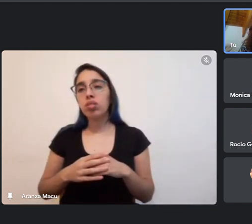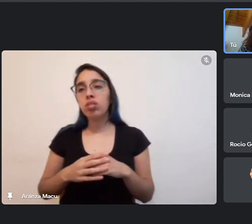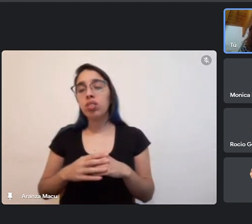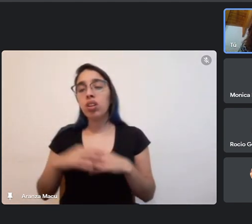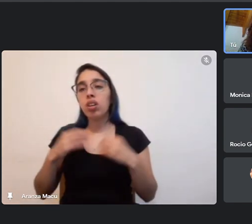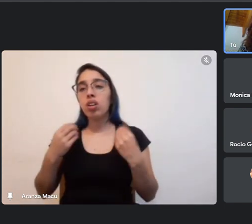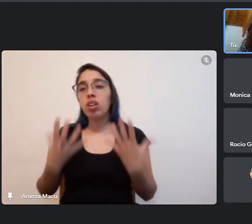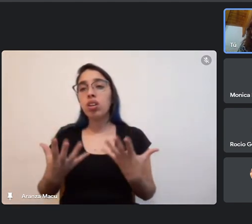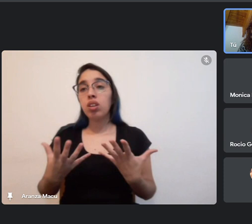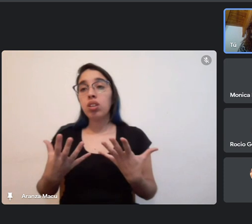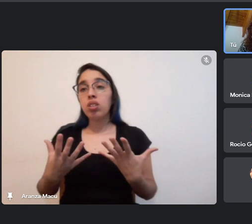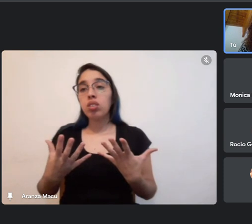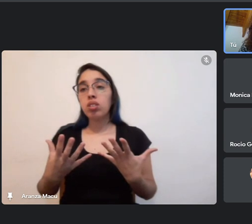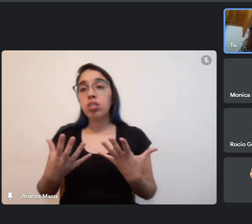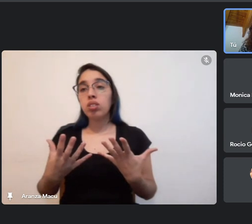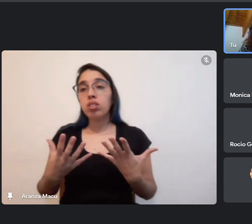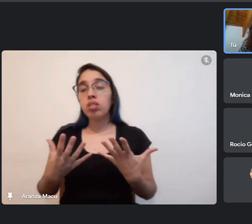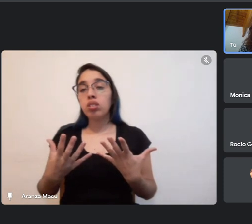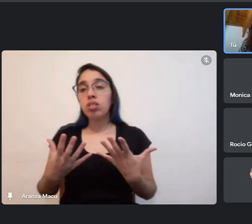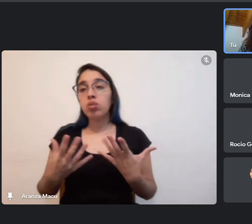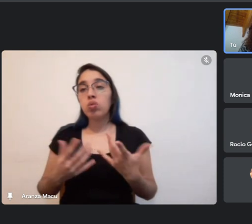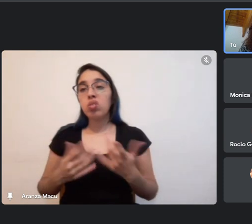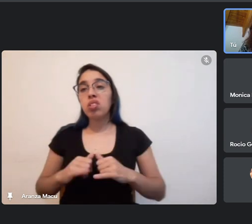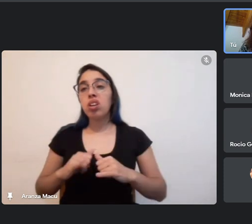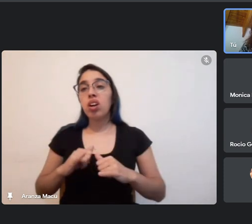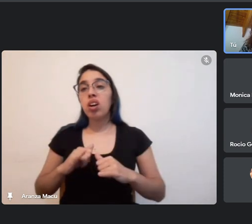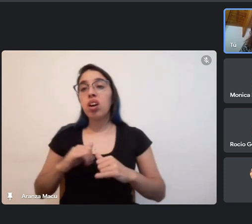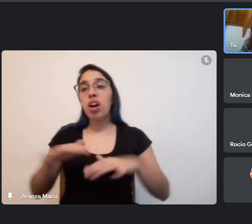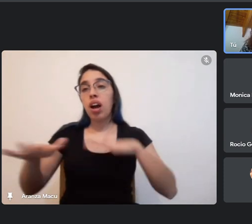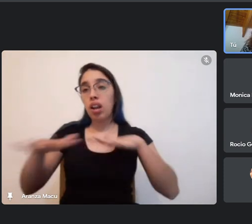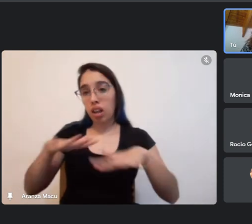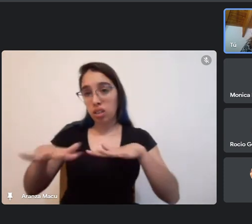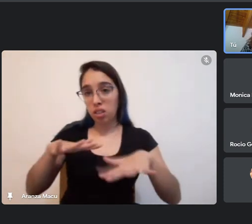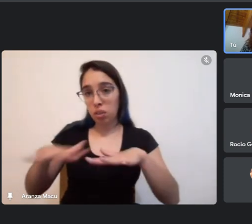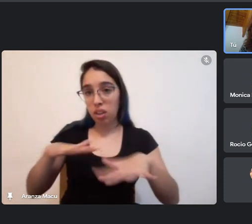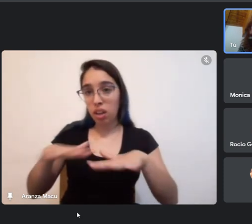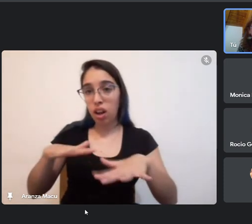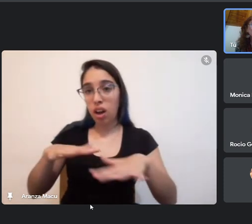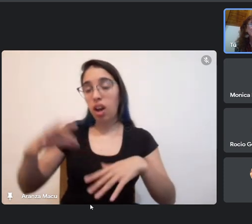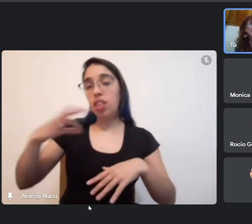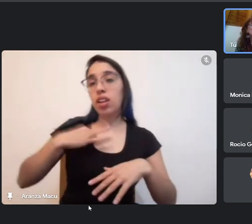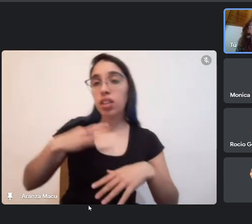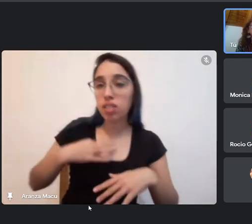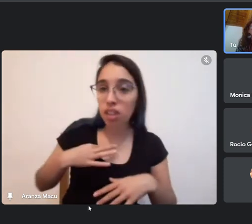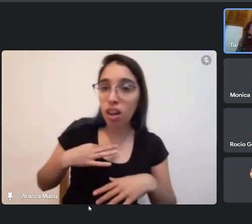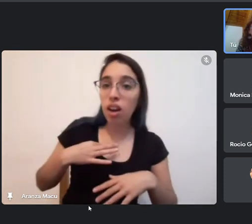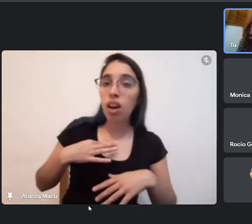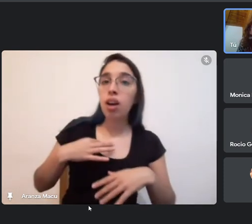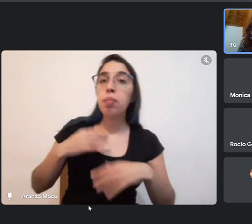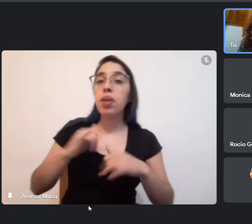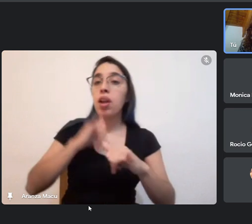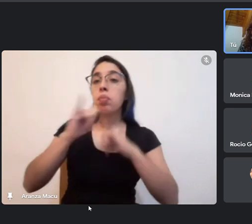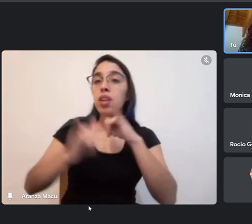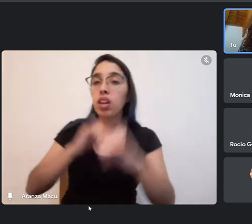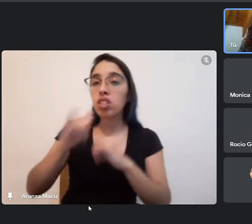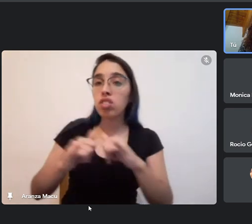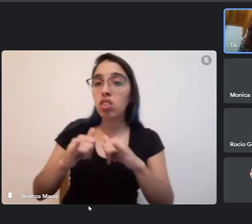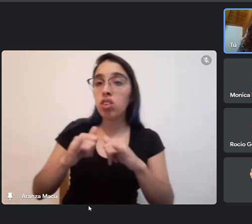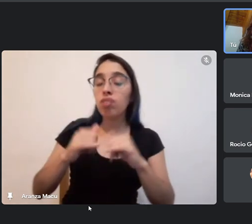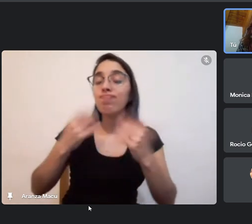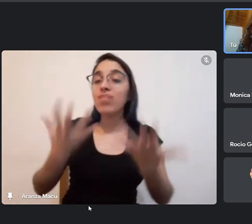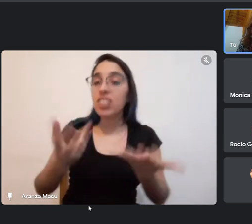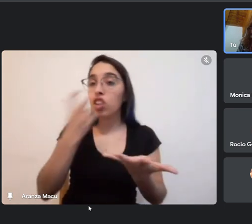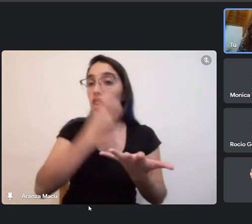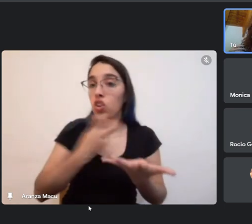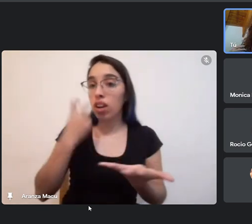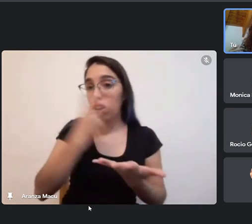cómo se piensa esa actividad es oral. Tampoco en la clase participa todo el mundo, ¿sí?